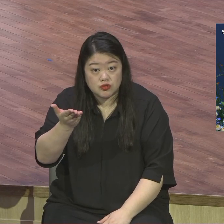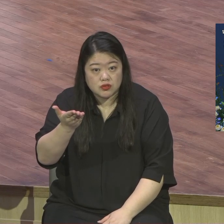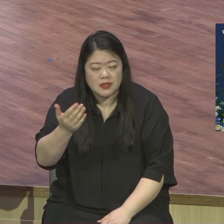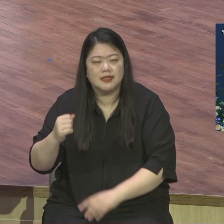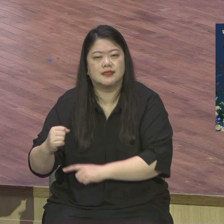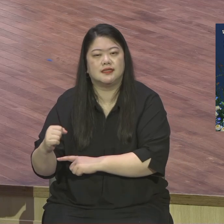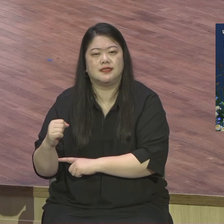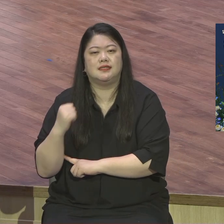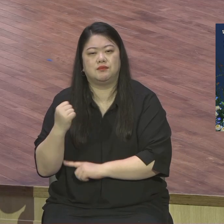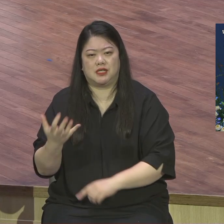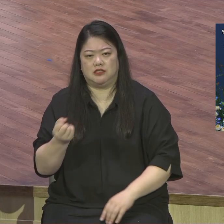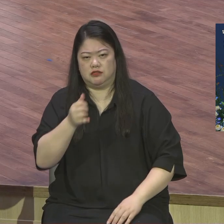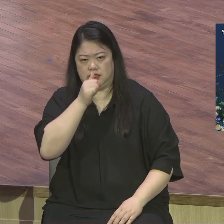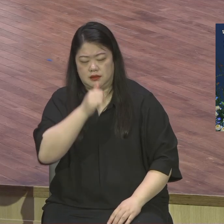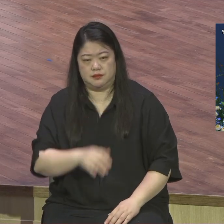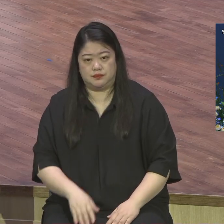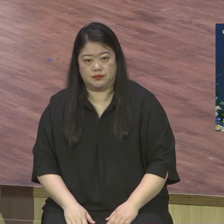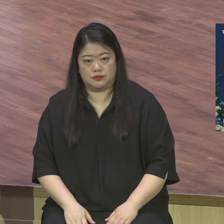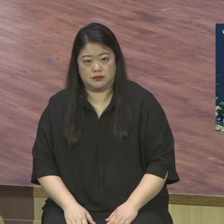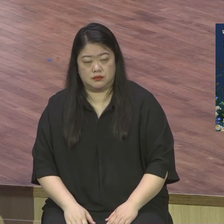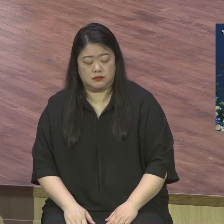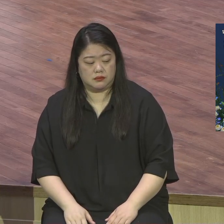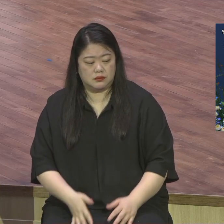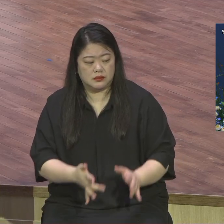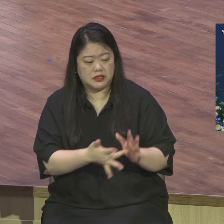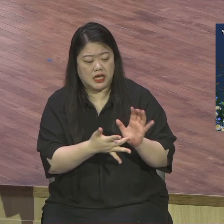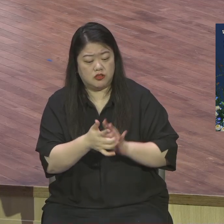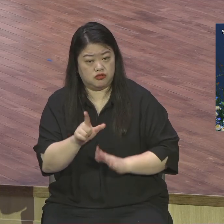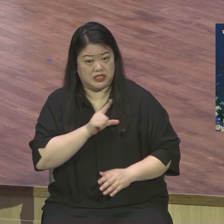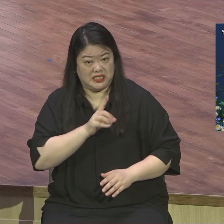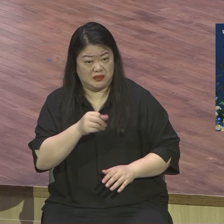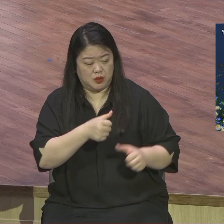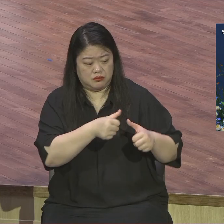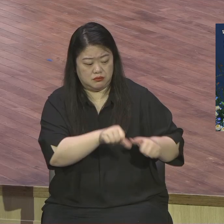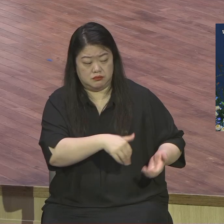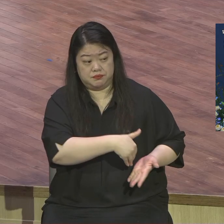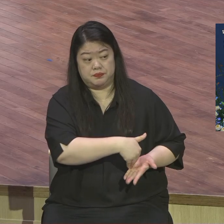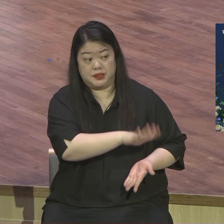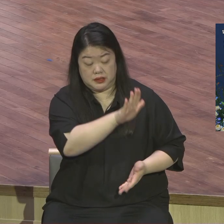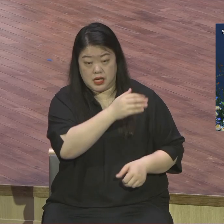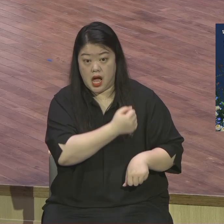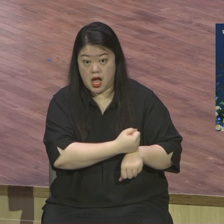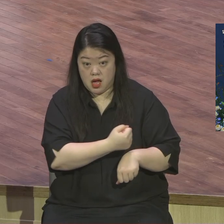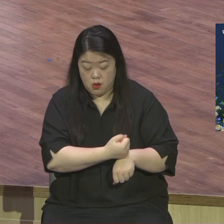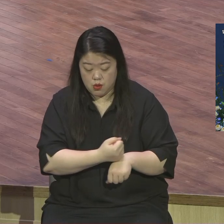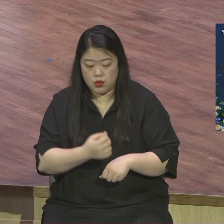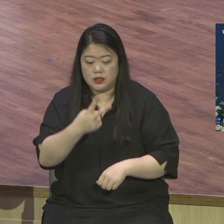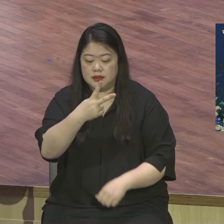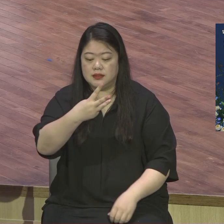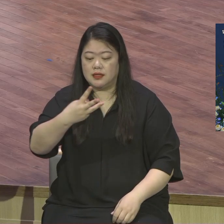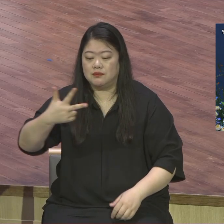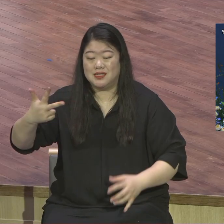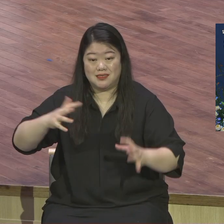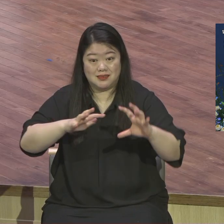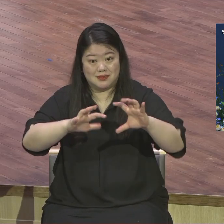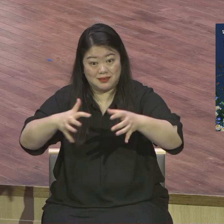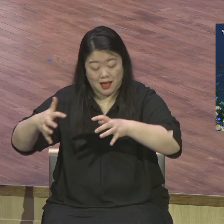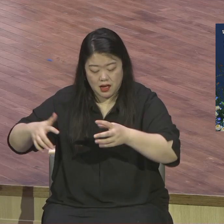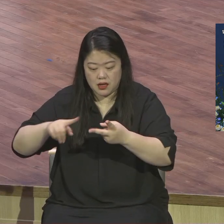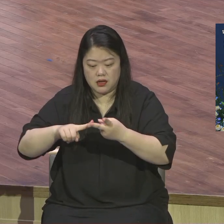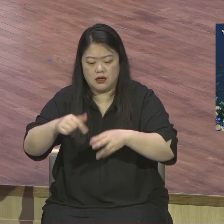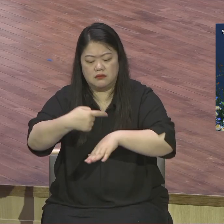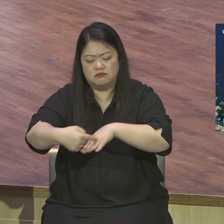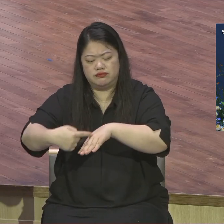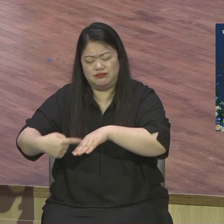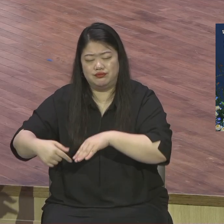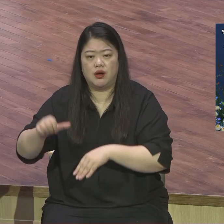민족에게 천국복음을 증거하는 237나라 오천종족 237나라